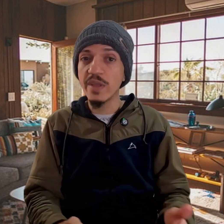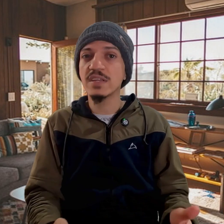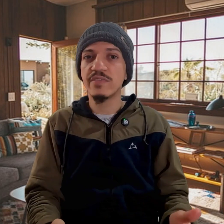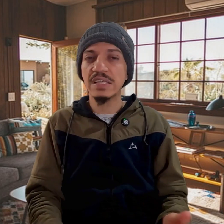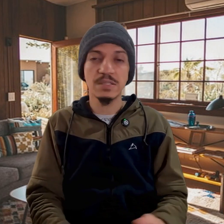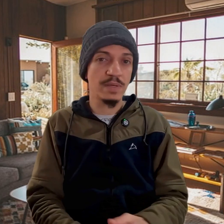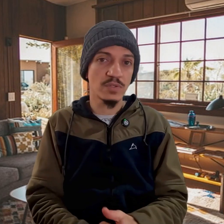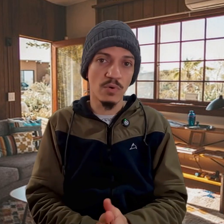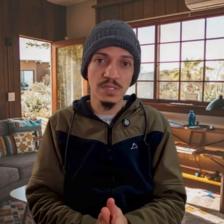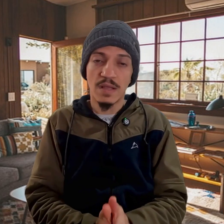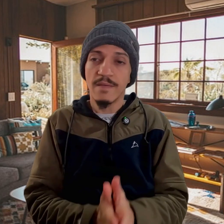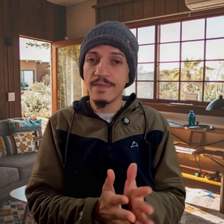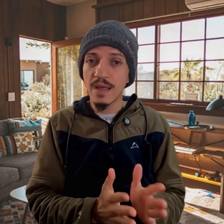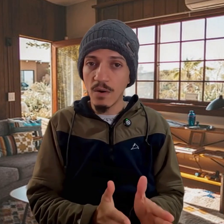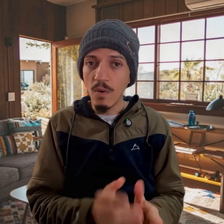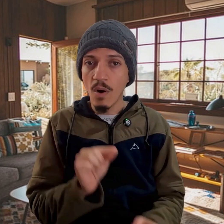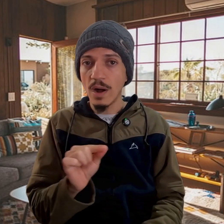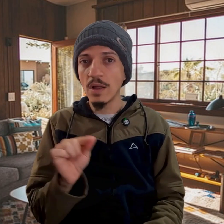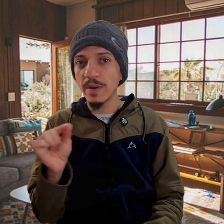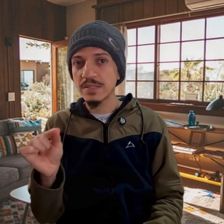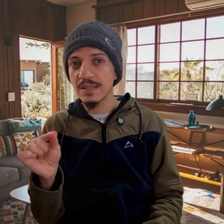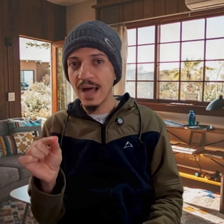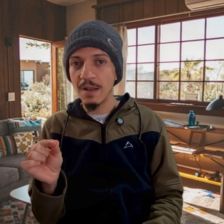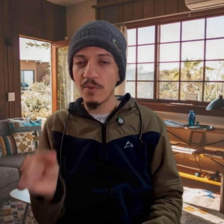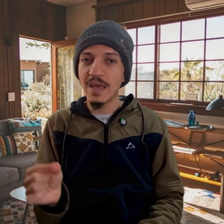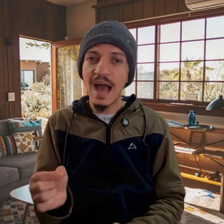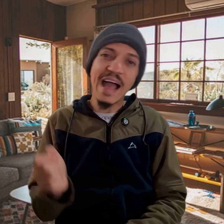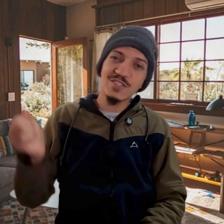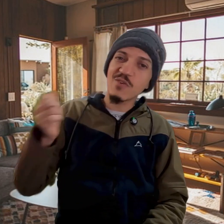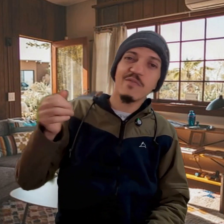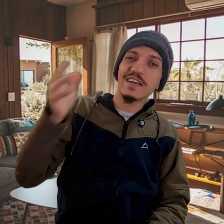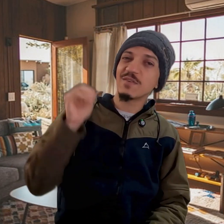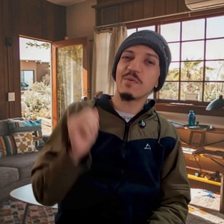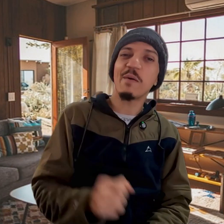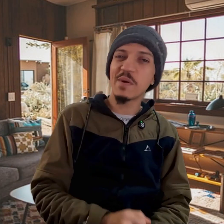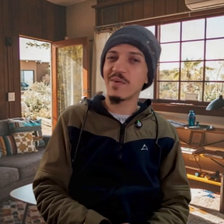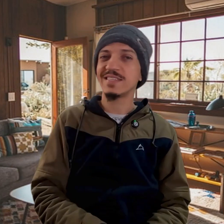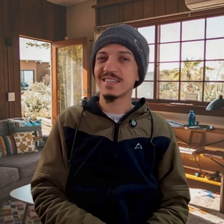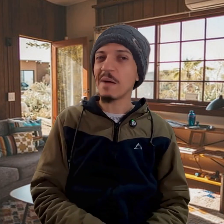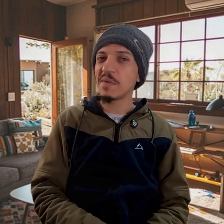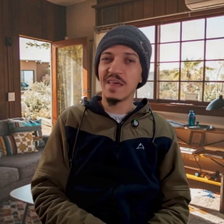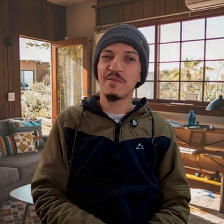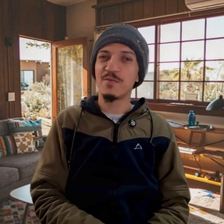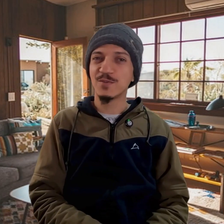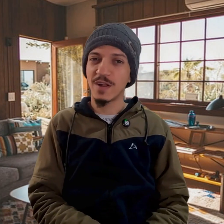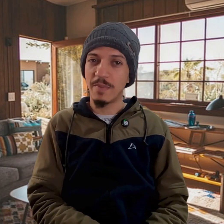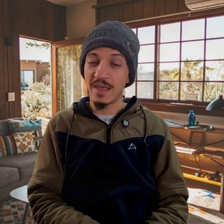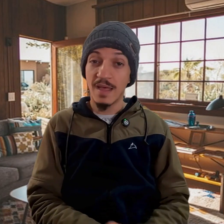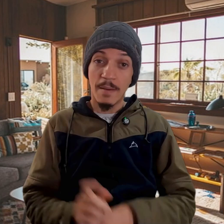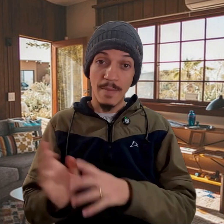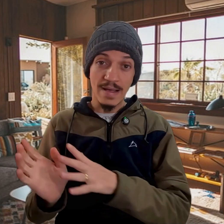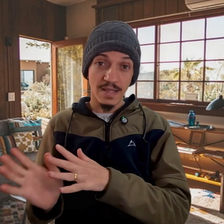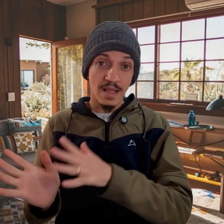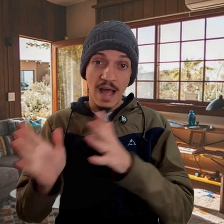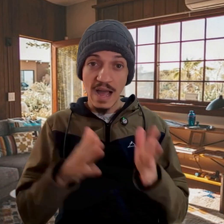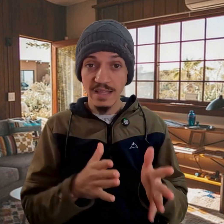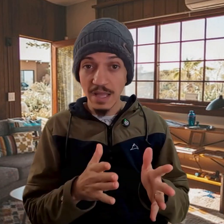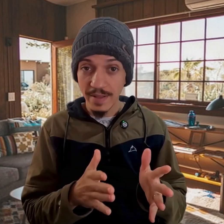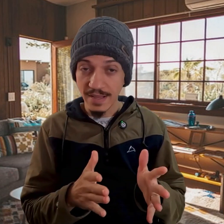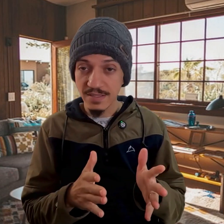vezes as pessoas não olham para esse detalhe, porque eu já converso com meu amigo no WhatsApp e funciona bem, mas a interpretação